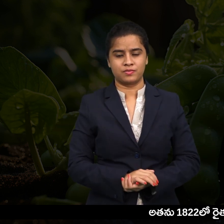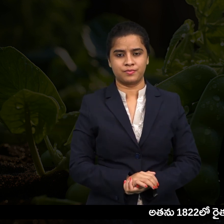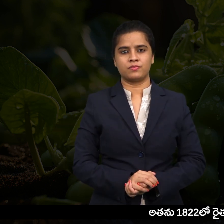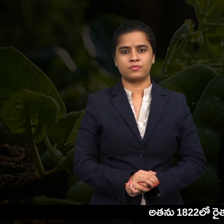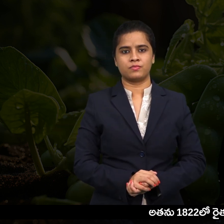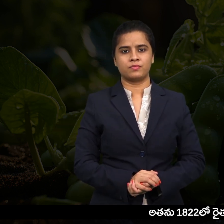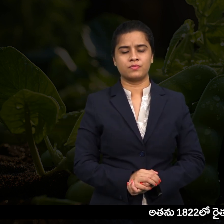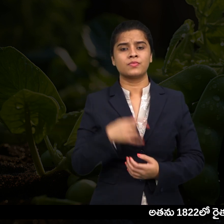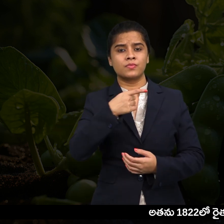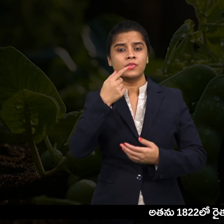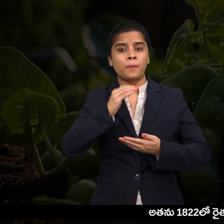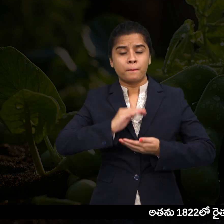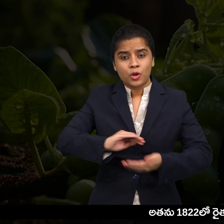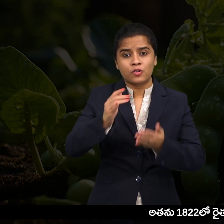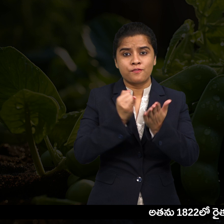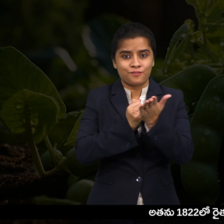అతను